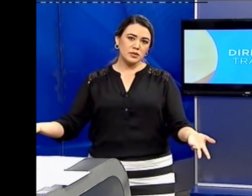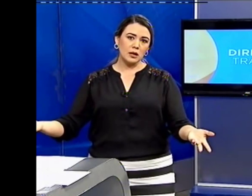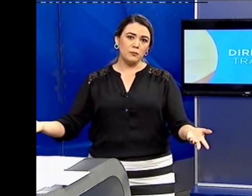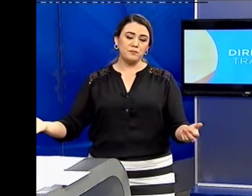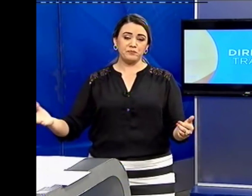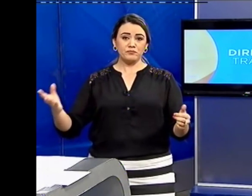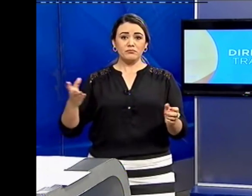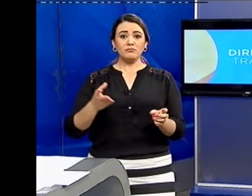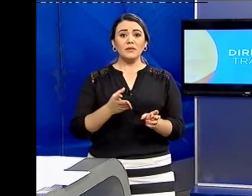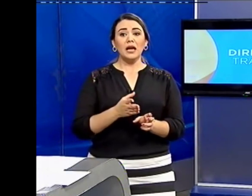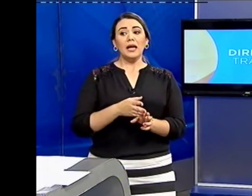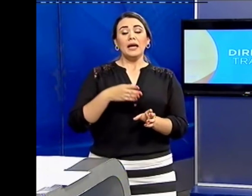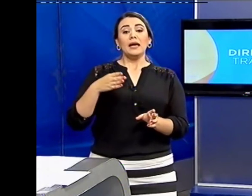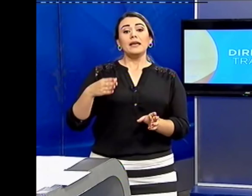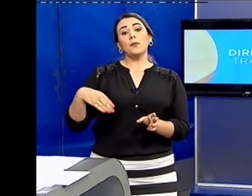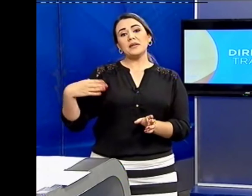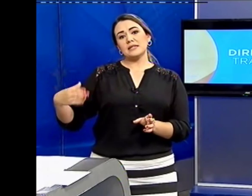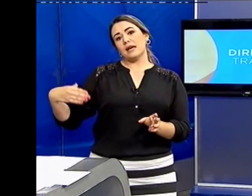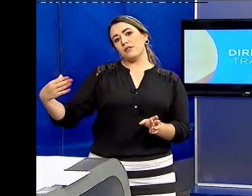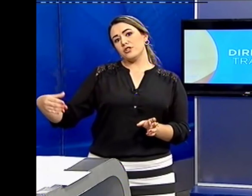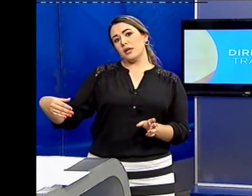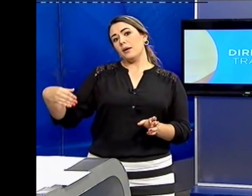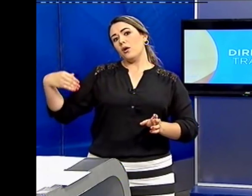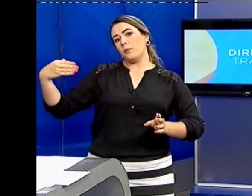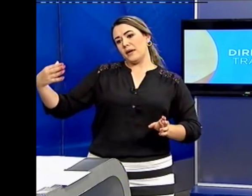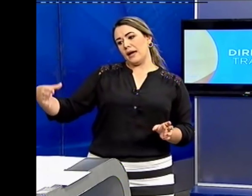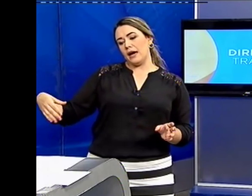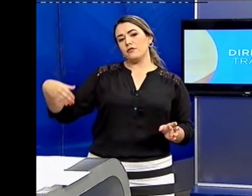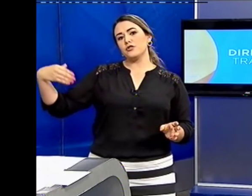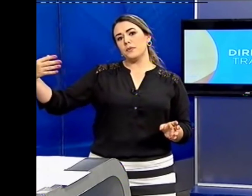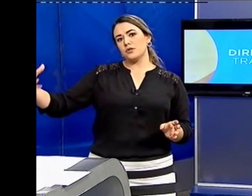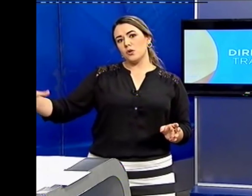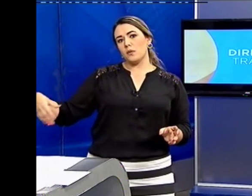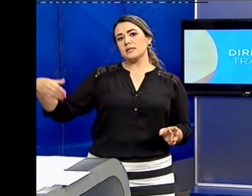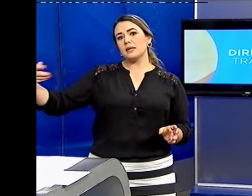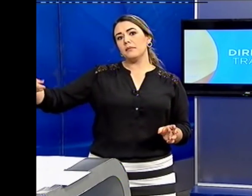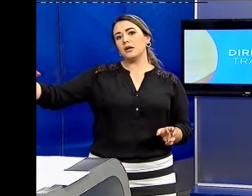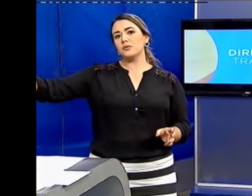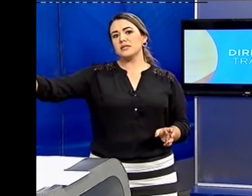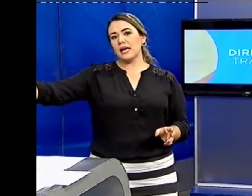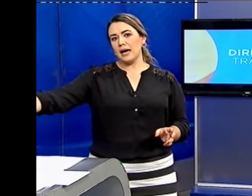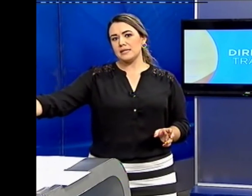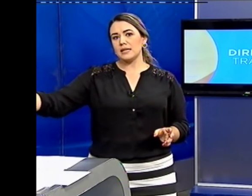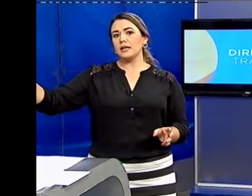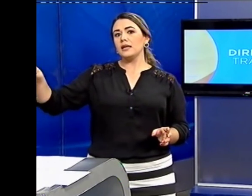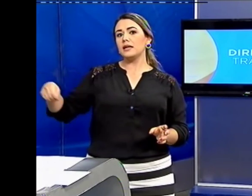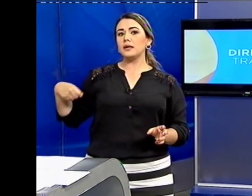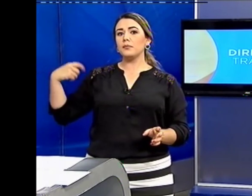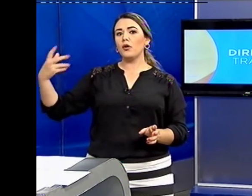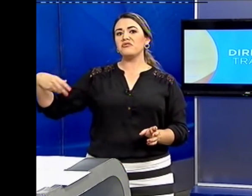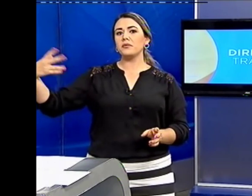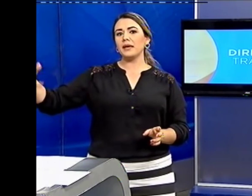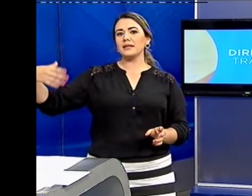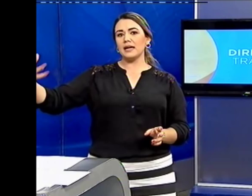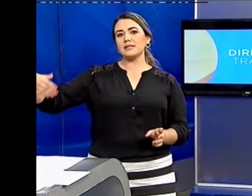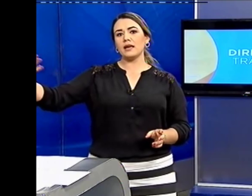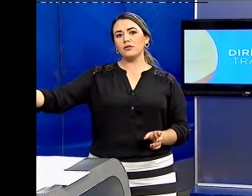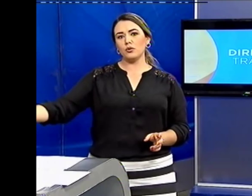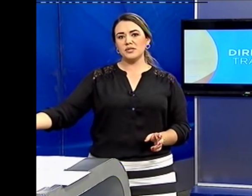produção. E eu precisava de operários, de pessoas que manuseassem e que movimentassem a